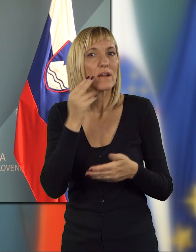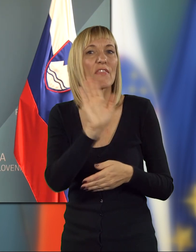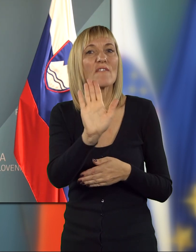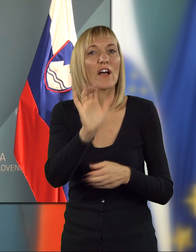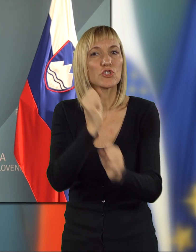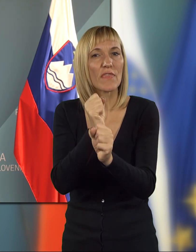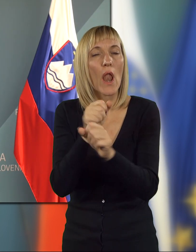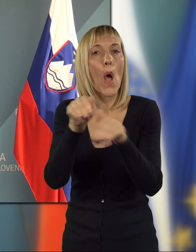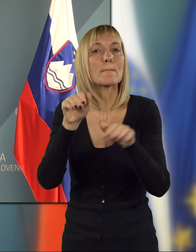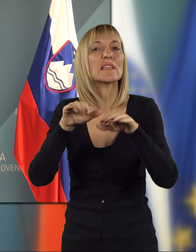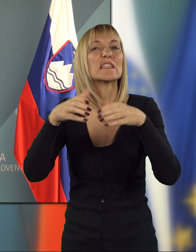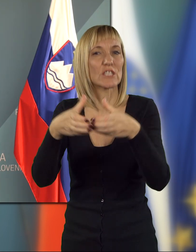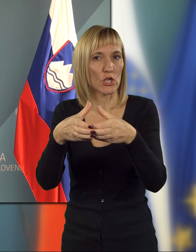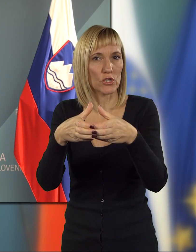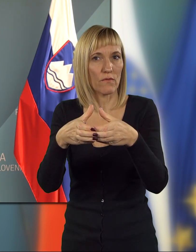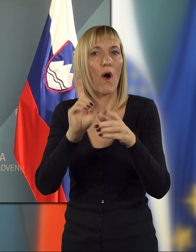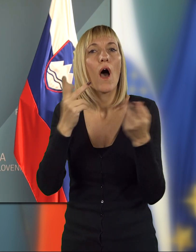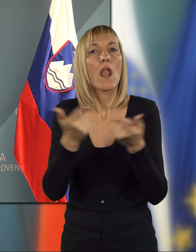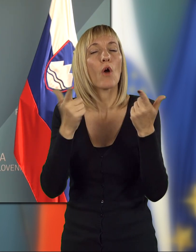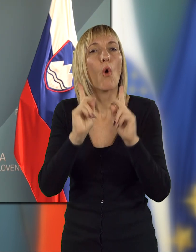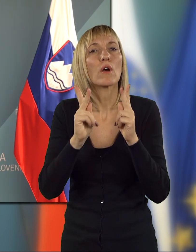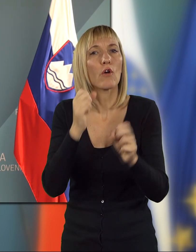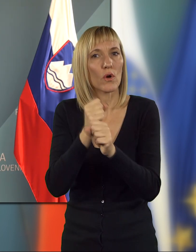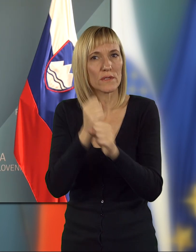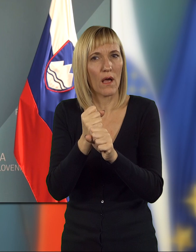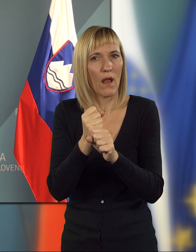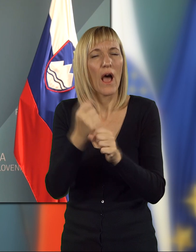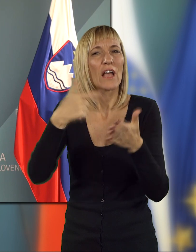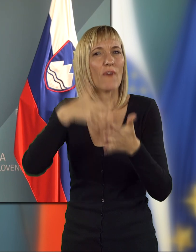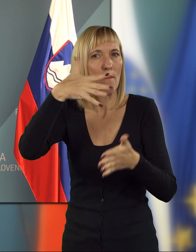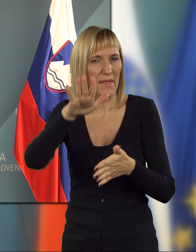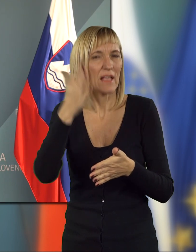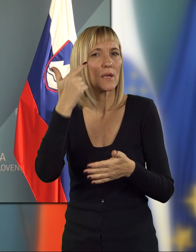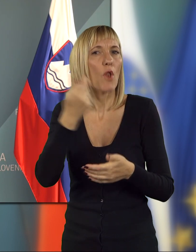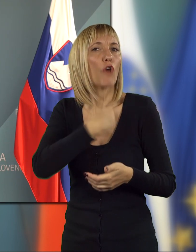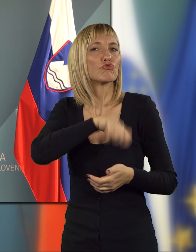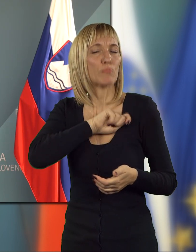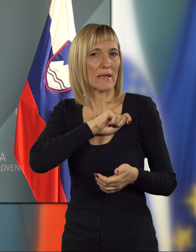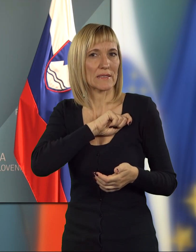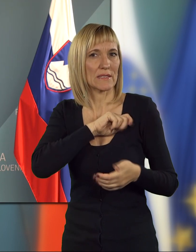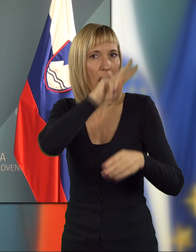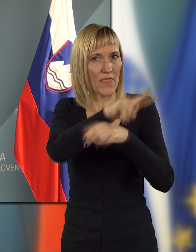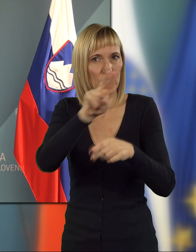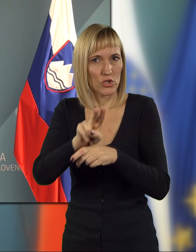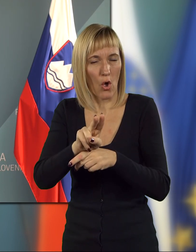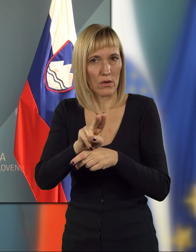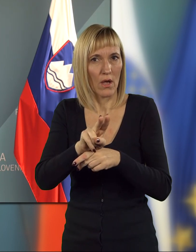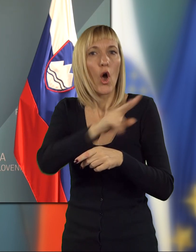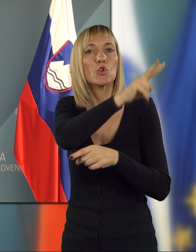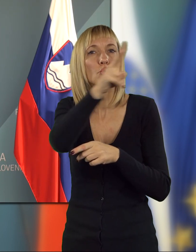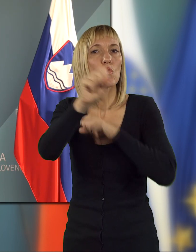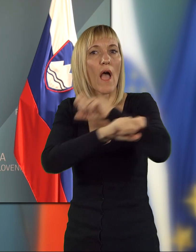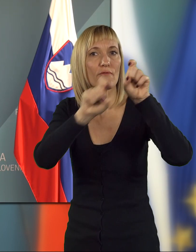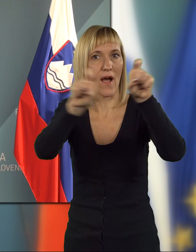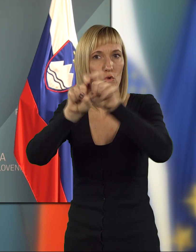s tem, glede vašega ministrstva, kako lahko ukrepa, ker vemo, da leta 2015 je šel za inšpekcijski nadzor na druge fakultete oziroma na vse